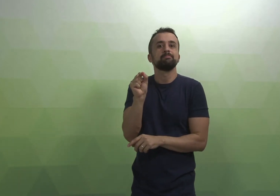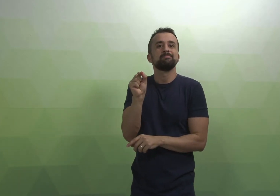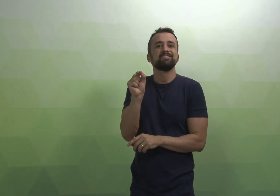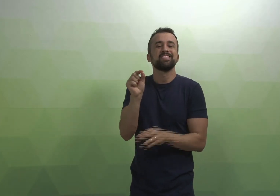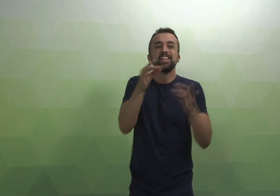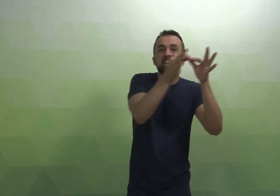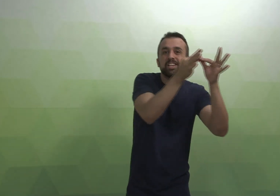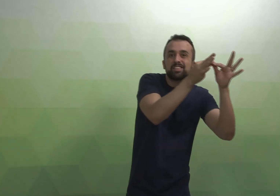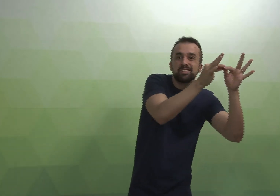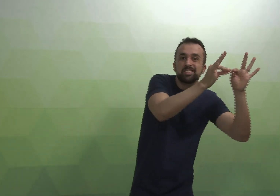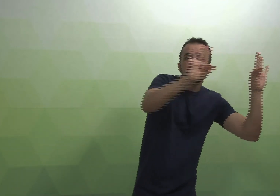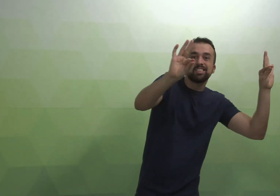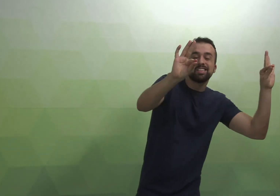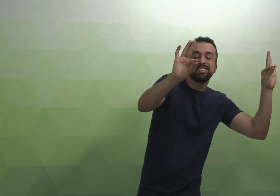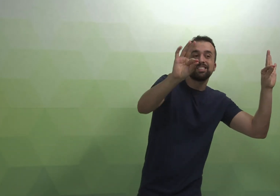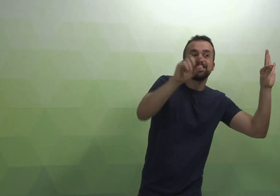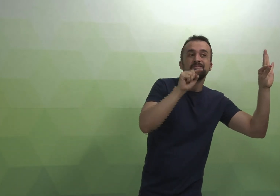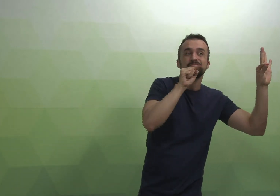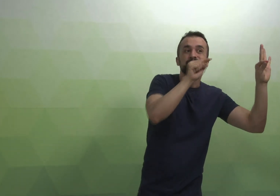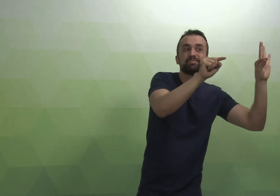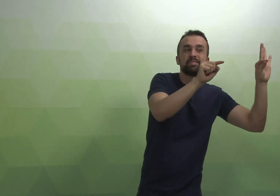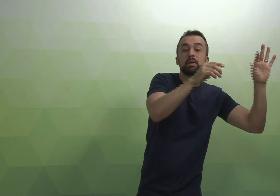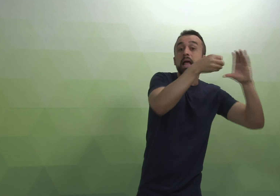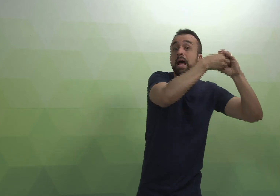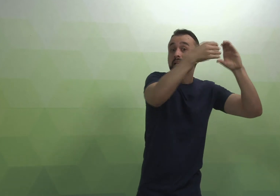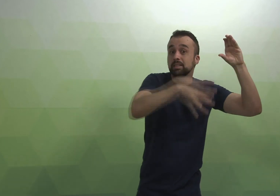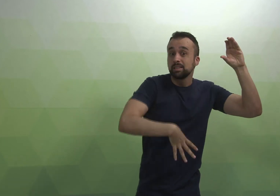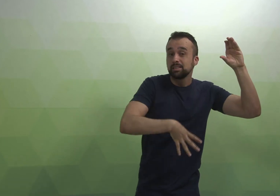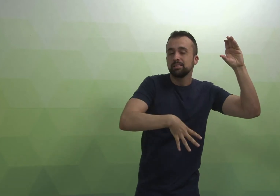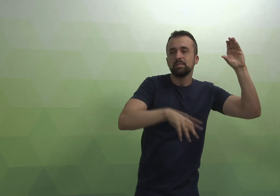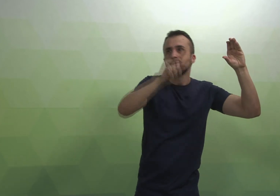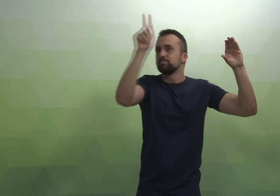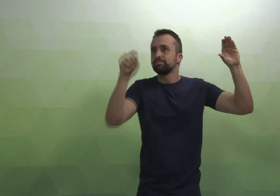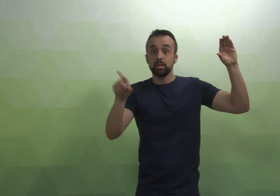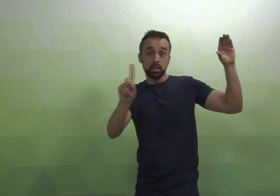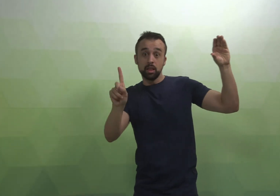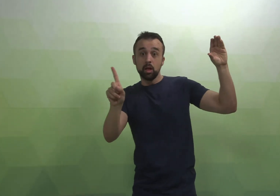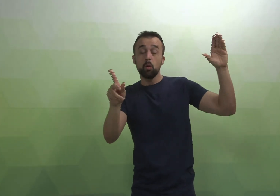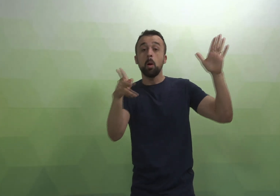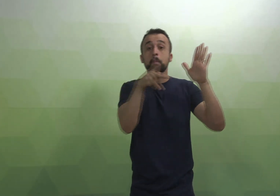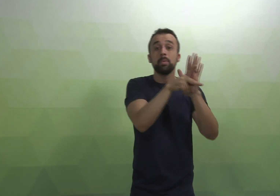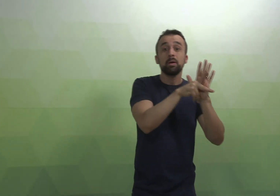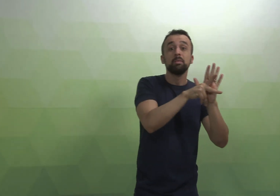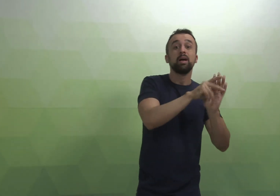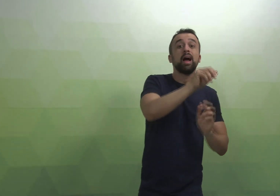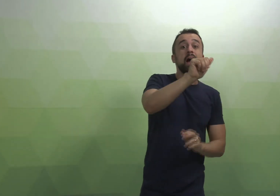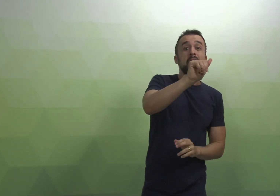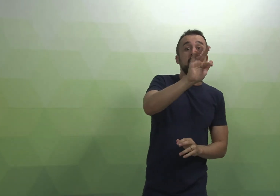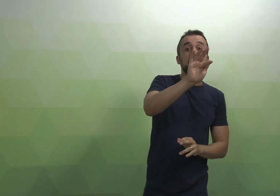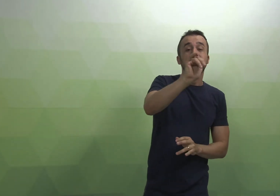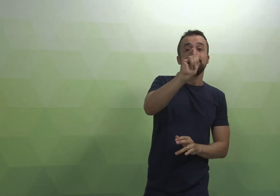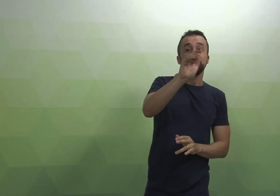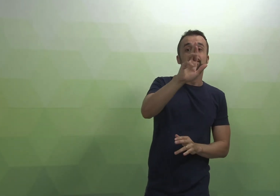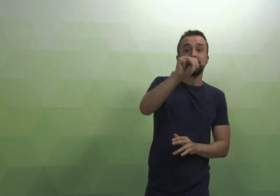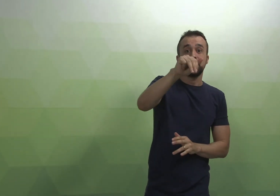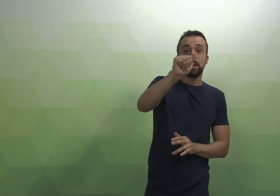como por exemplo, quem, aparecer na sentença, mas ter características de